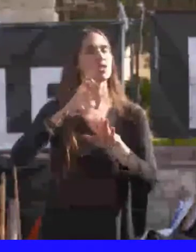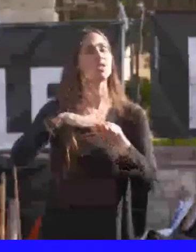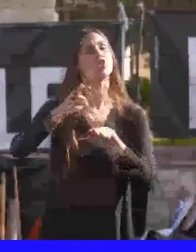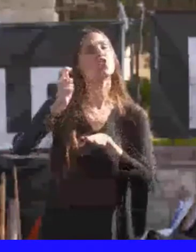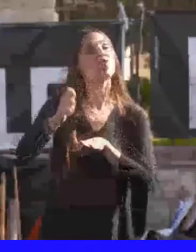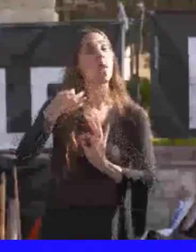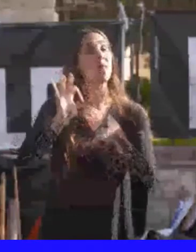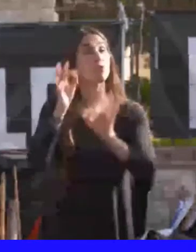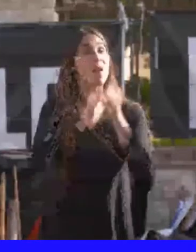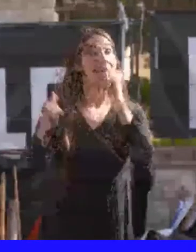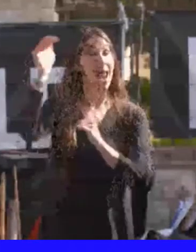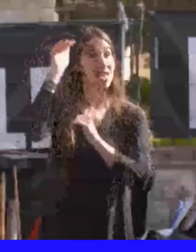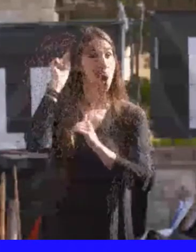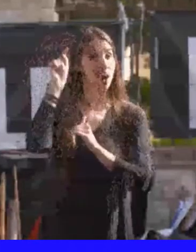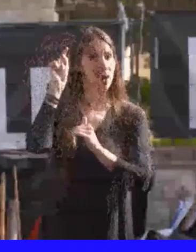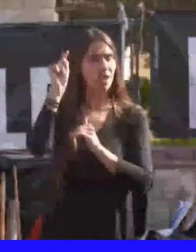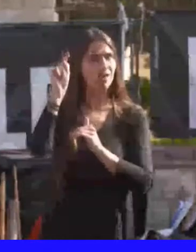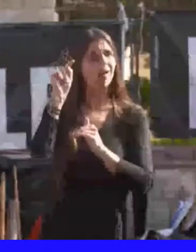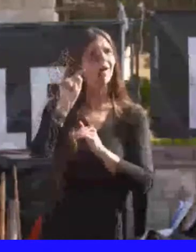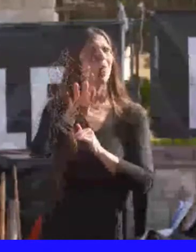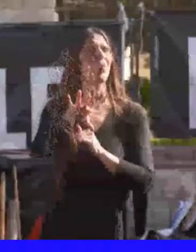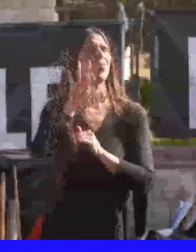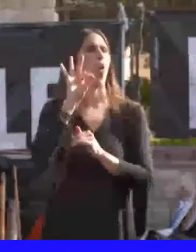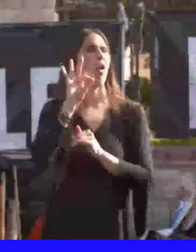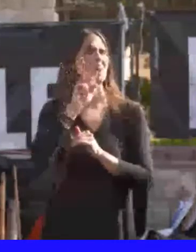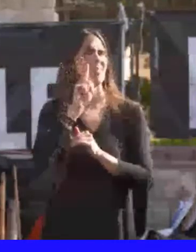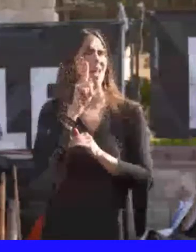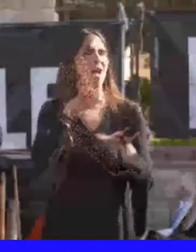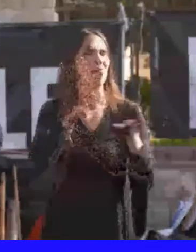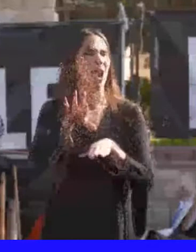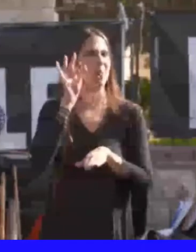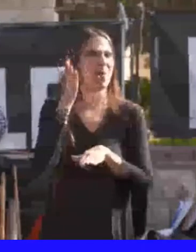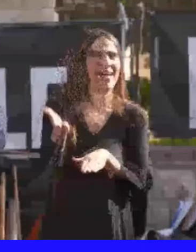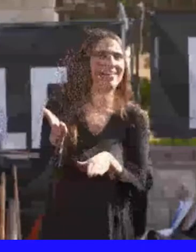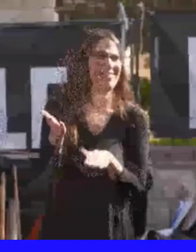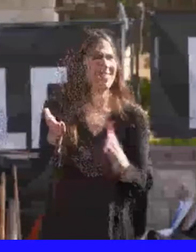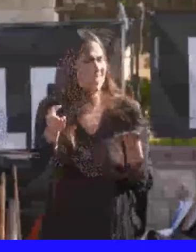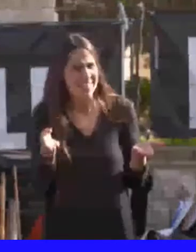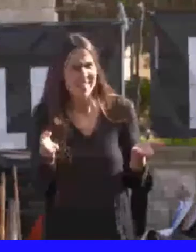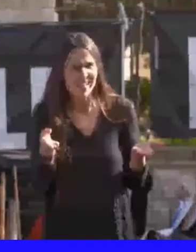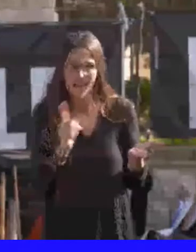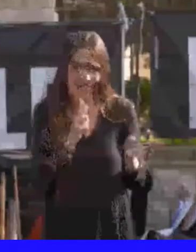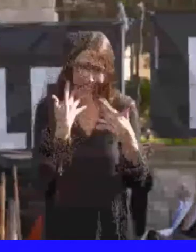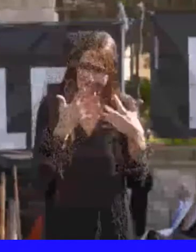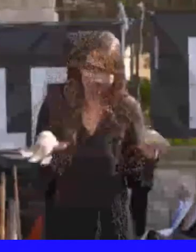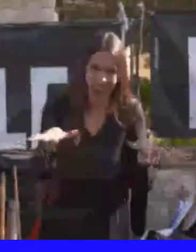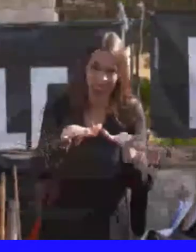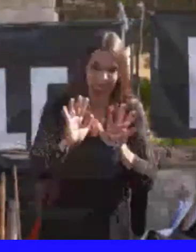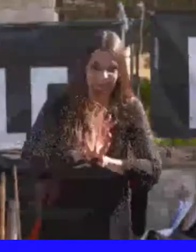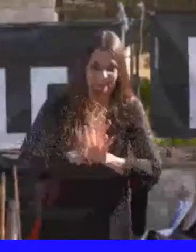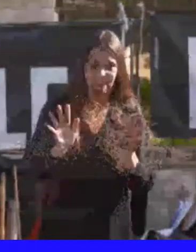שופטי בית המשפט העליון ייבחרו על ידי הממשלה. שזה אני לא צריך לספר לכם.